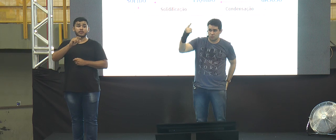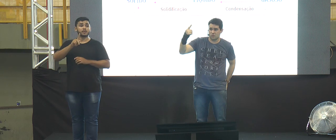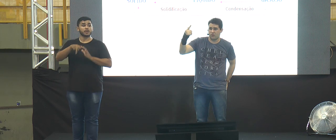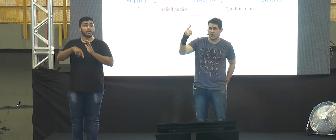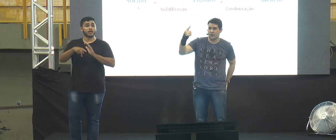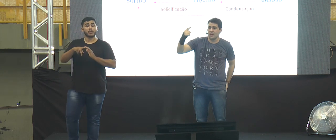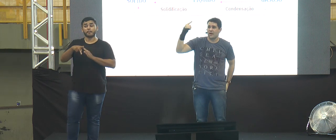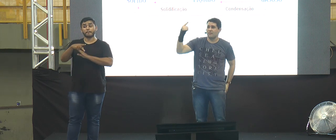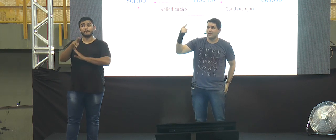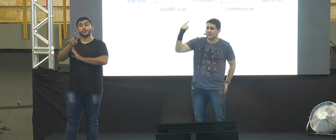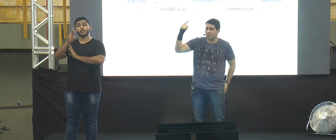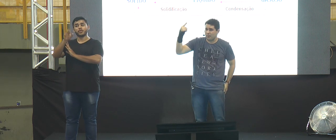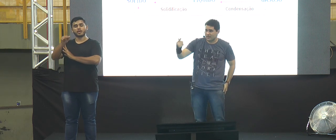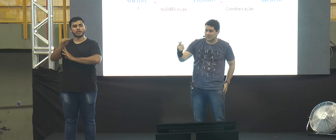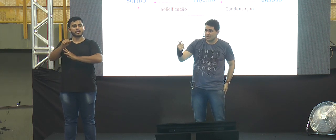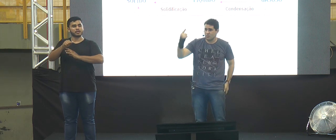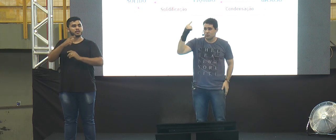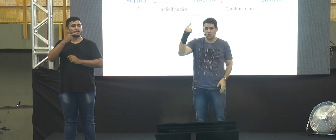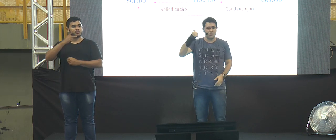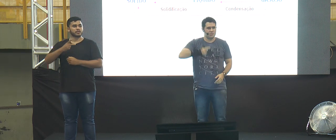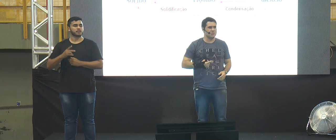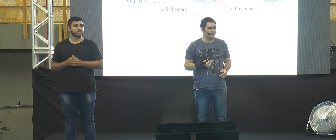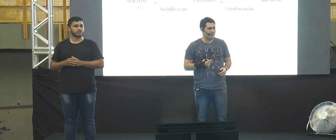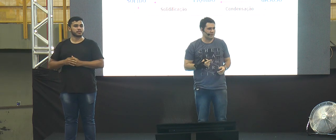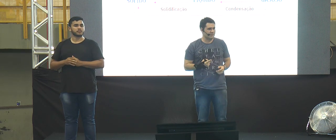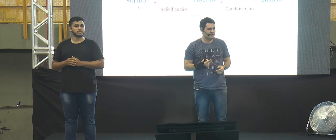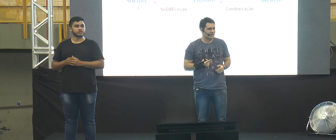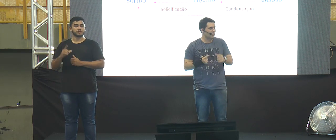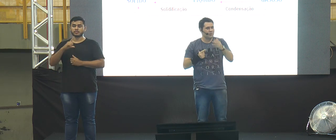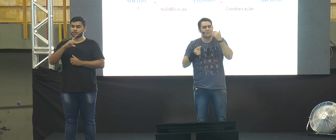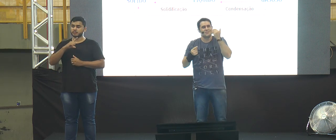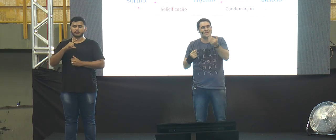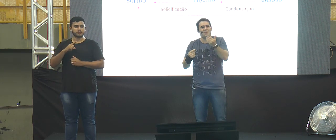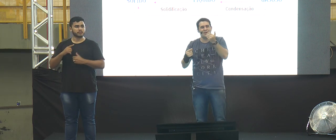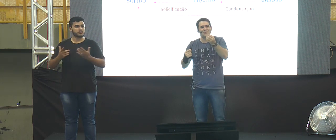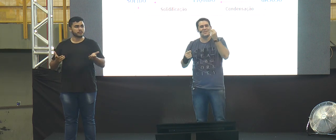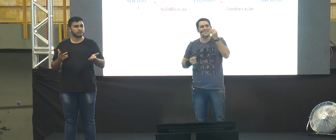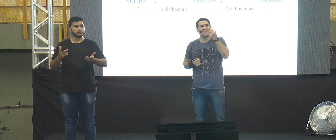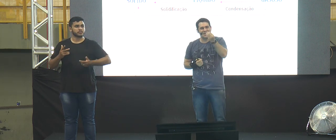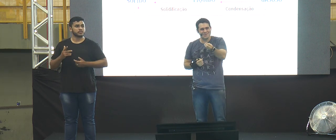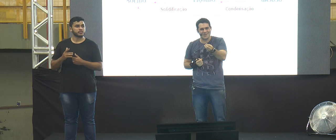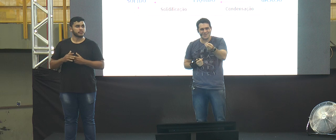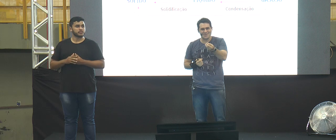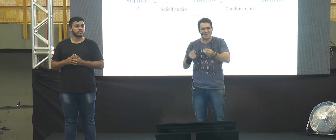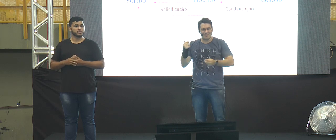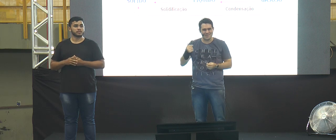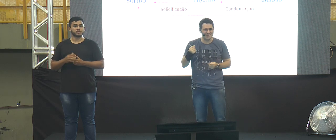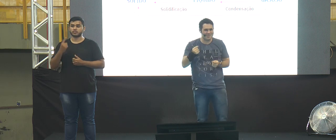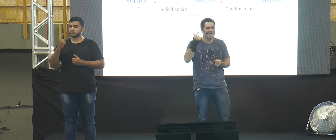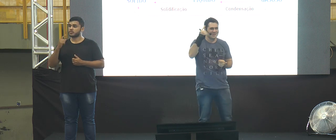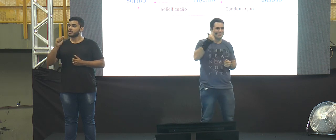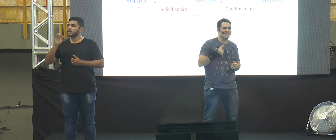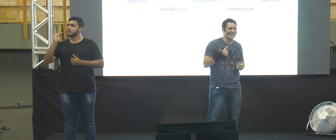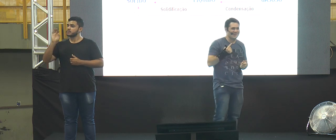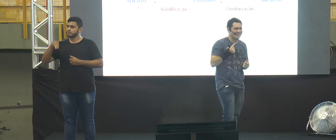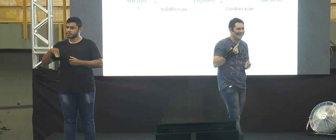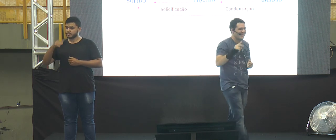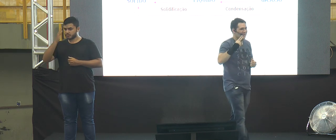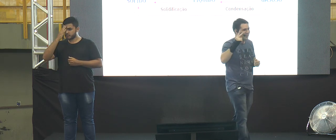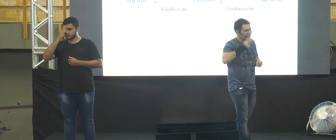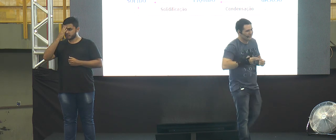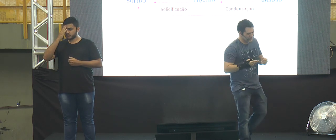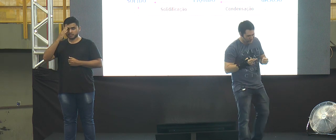de 1 atmosfera, ela vai ter pressão de 1 atmosfera. Ou temperatura de 100 graus Celsius, na pressão de 1